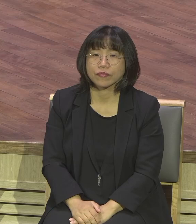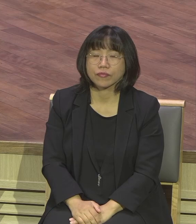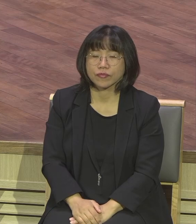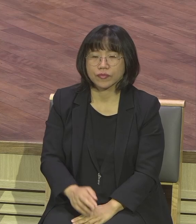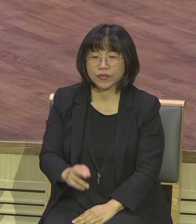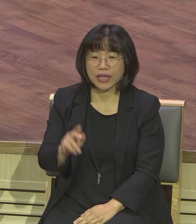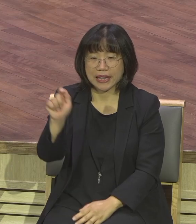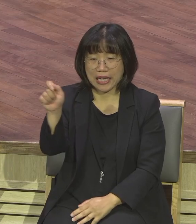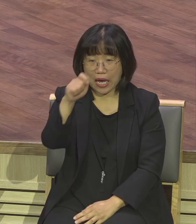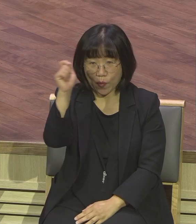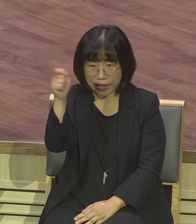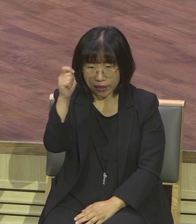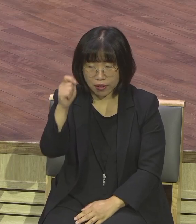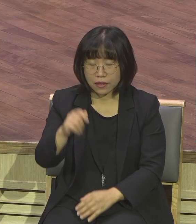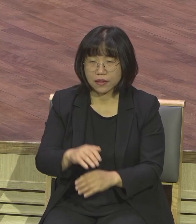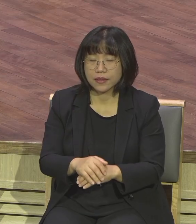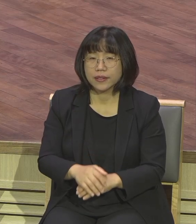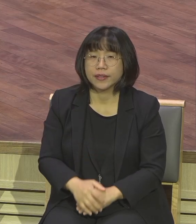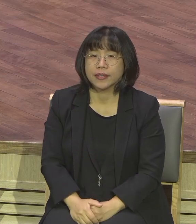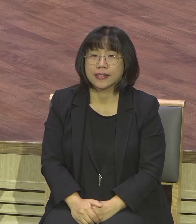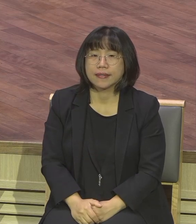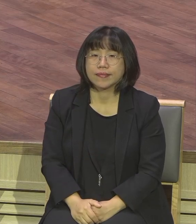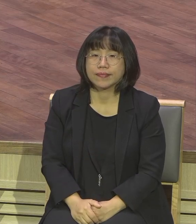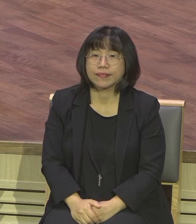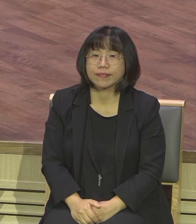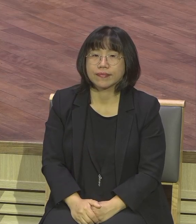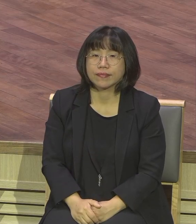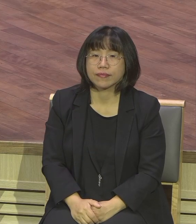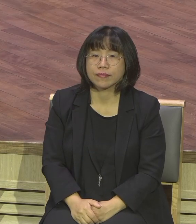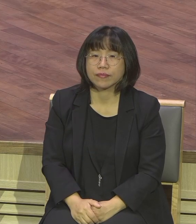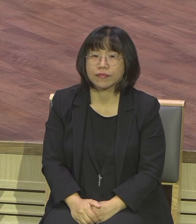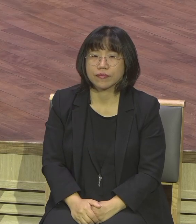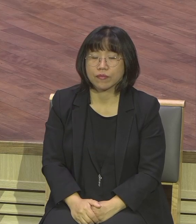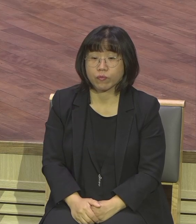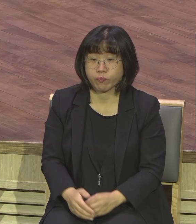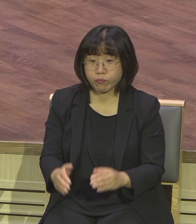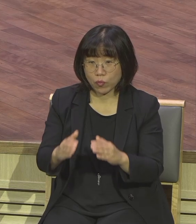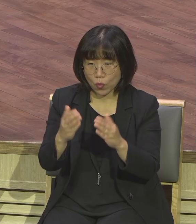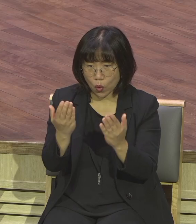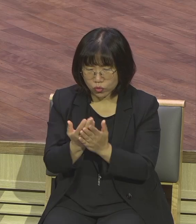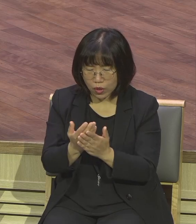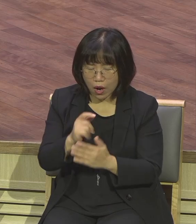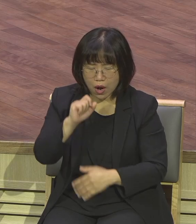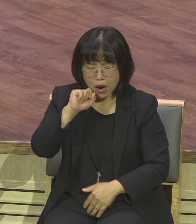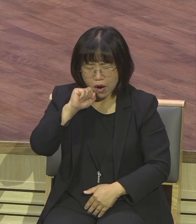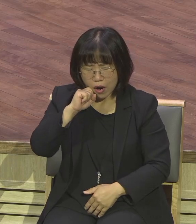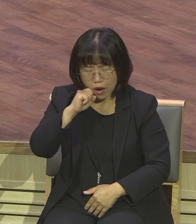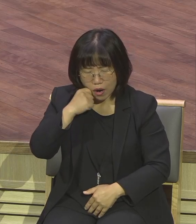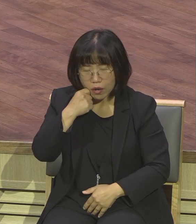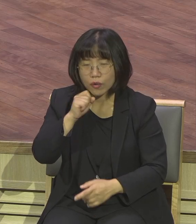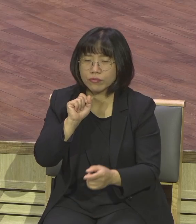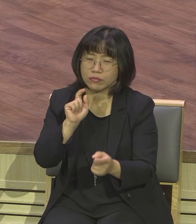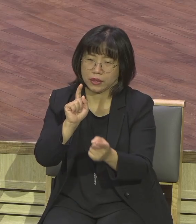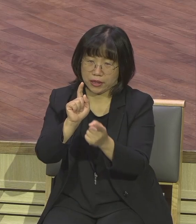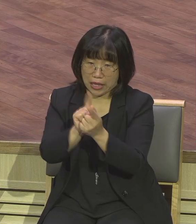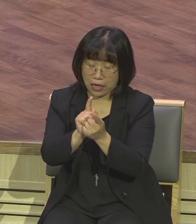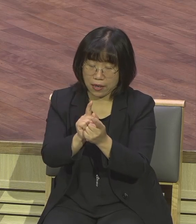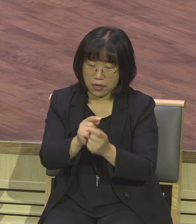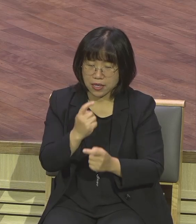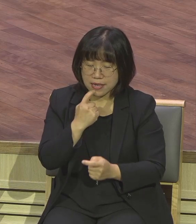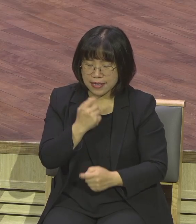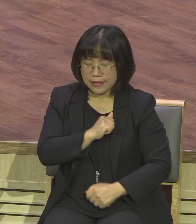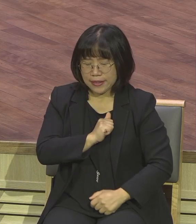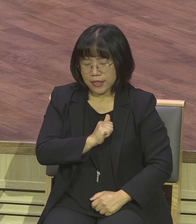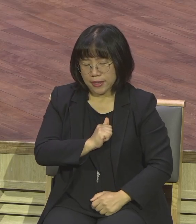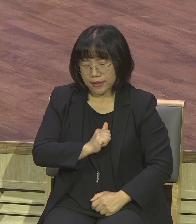뭐 다윗, 이 좀 대표적으로 이렇게 보면, 이 사람들이 어려움을 당했을 때 참고 막 이를